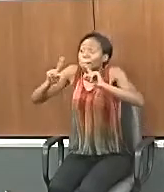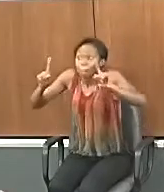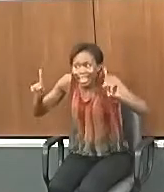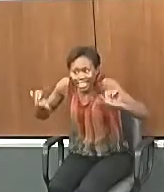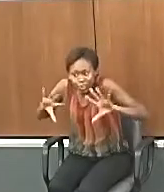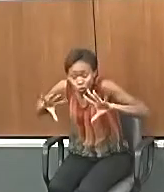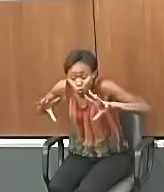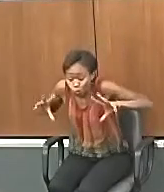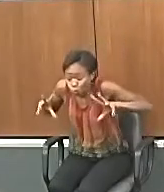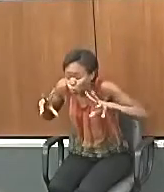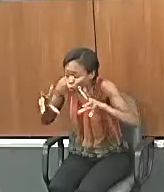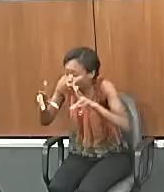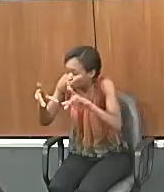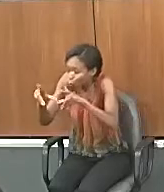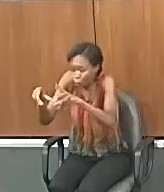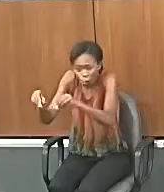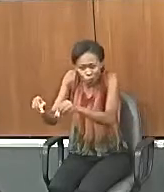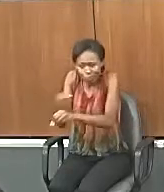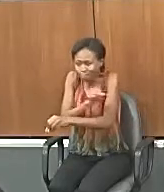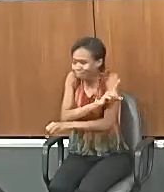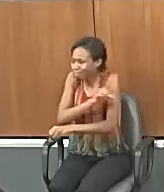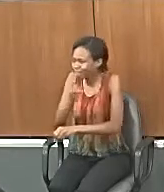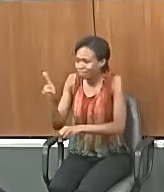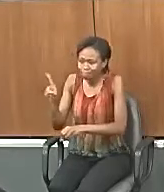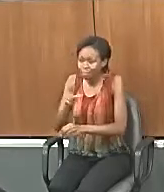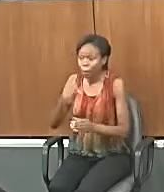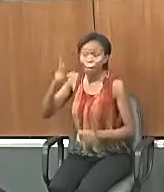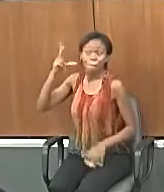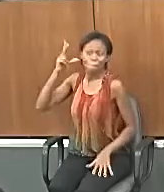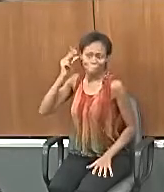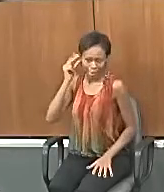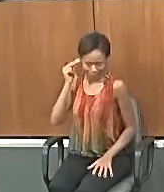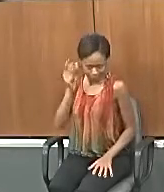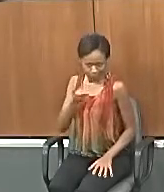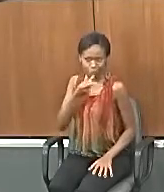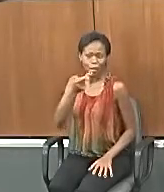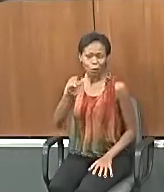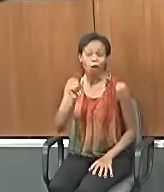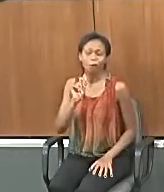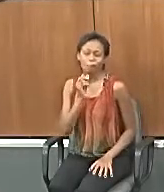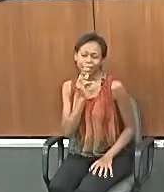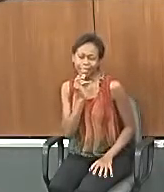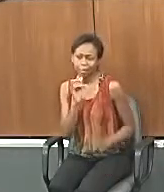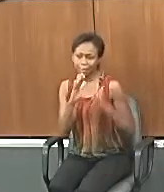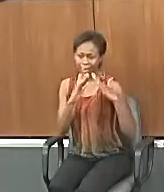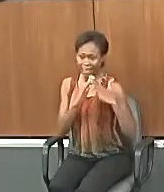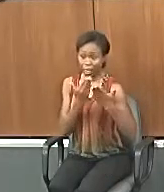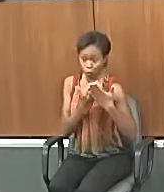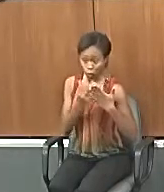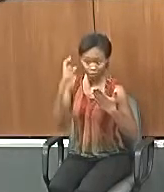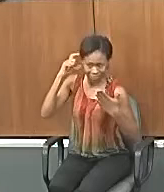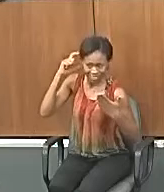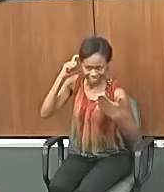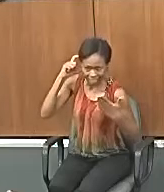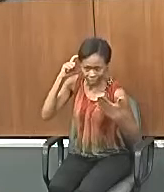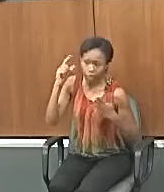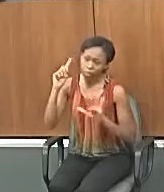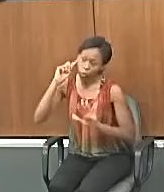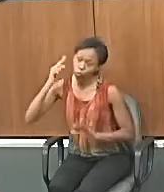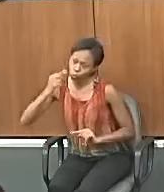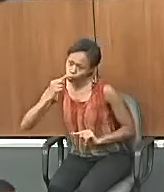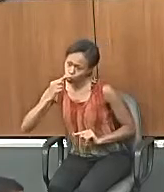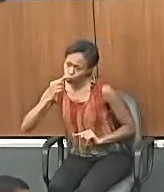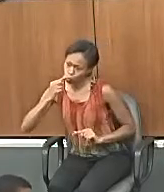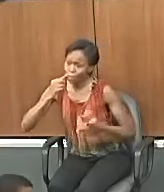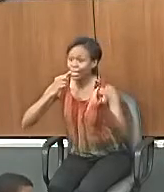os casos assim bem marcelo bem diz por exemplo a escola francisco sales nós temos a surdez é com outras deficiências